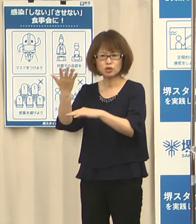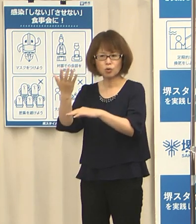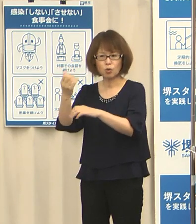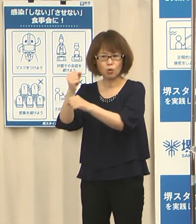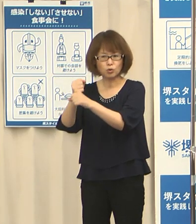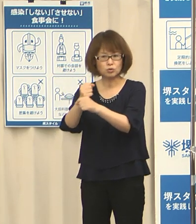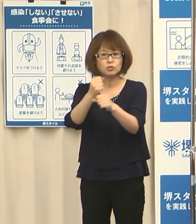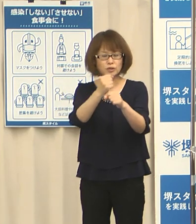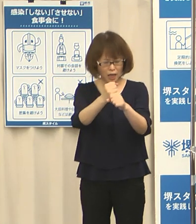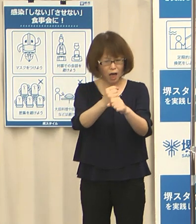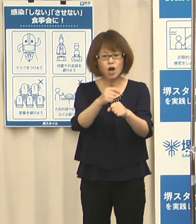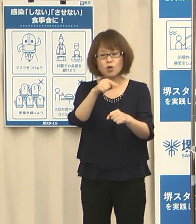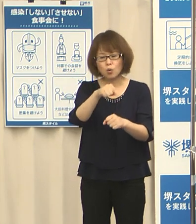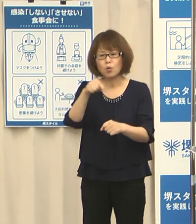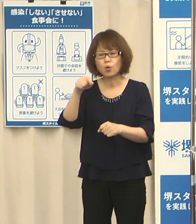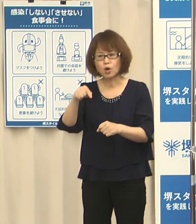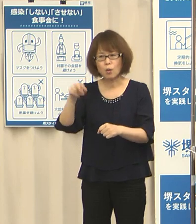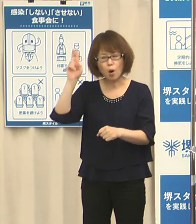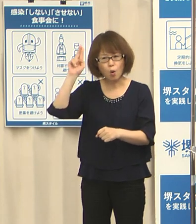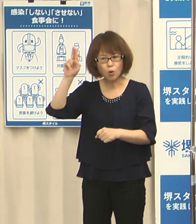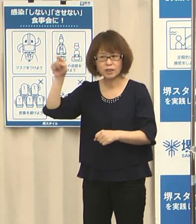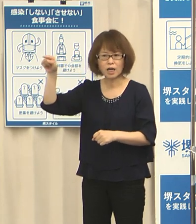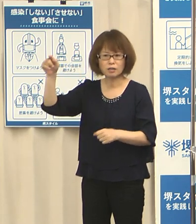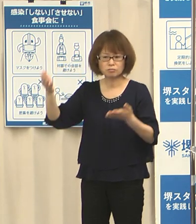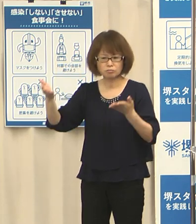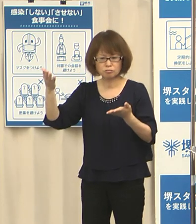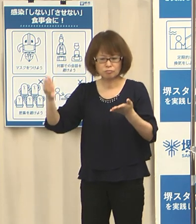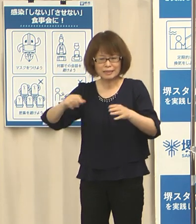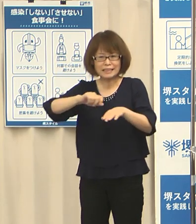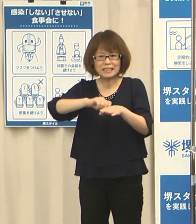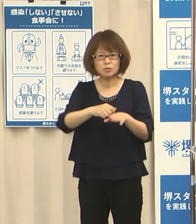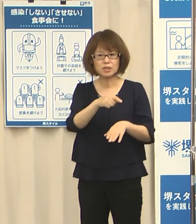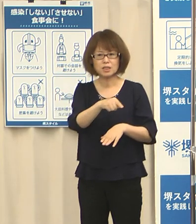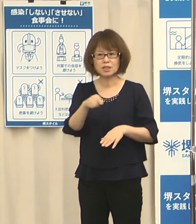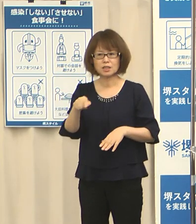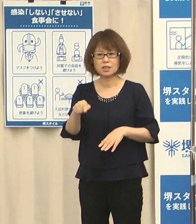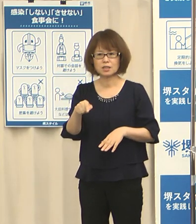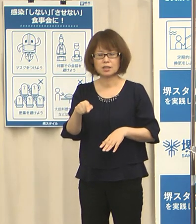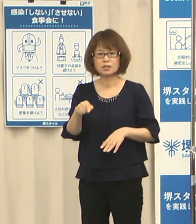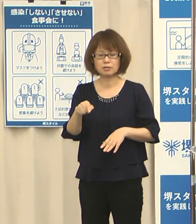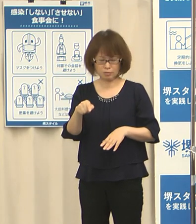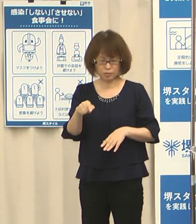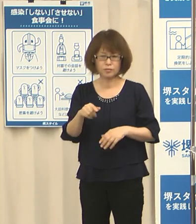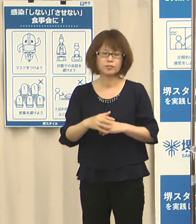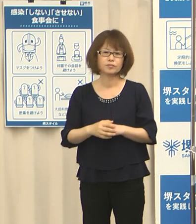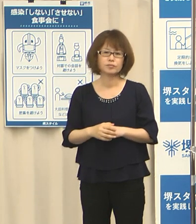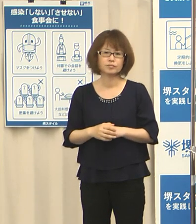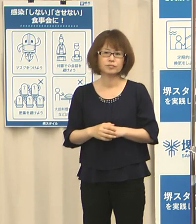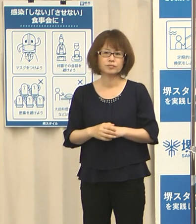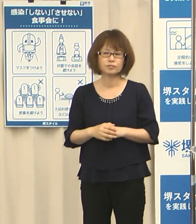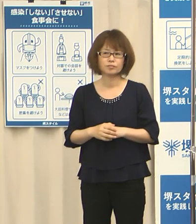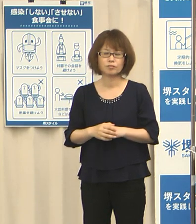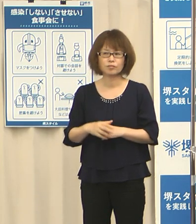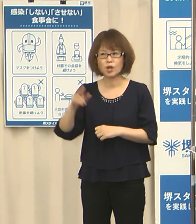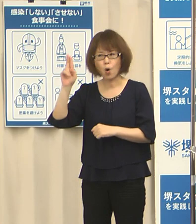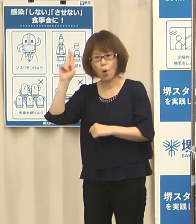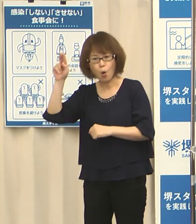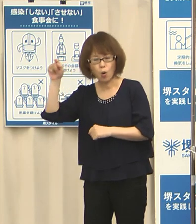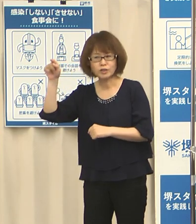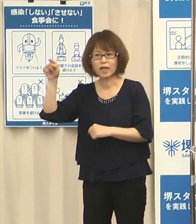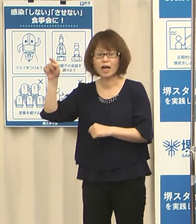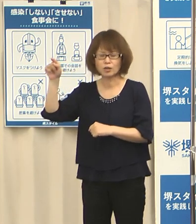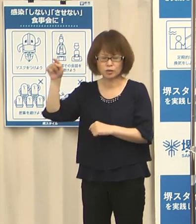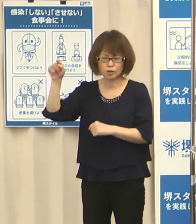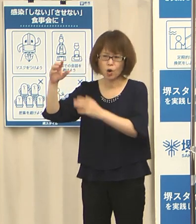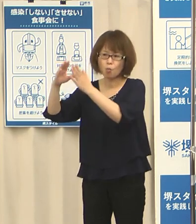阪モデルよりも厳しい数値になって、大阪モデルよりも早く転倒がしやすい